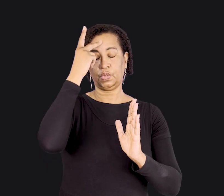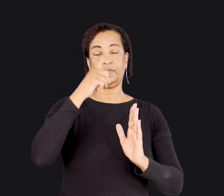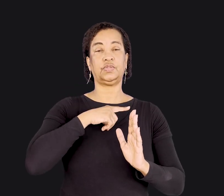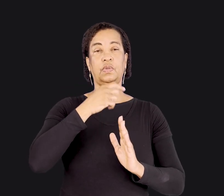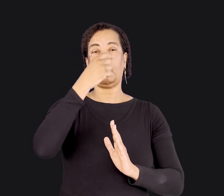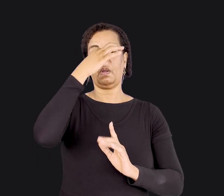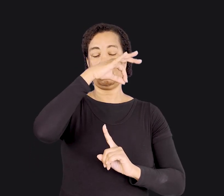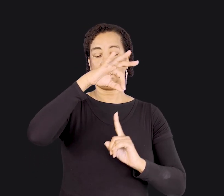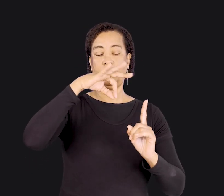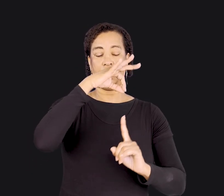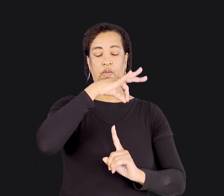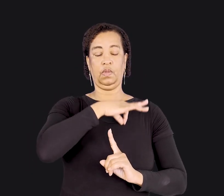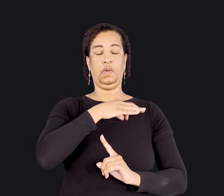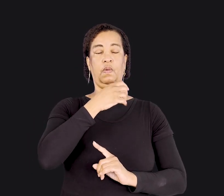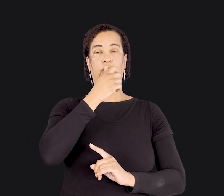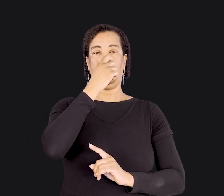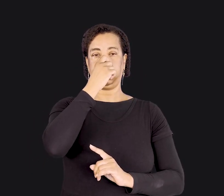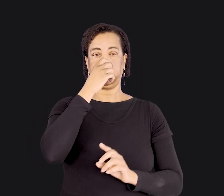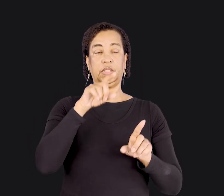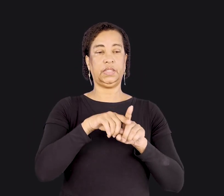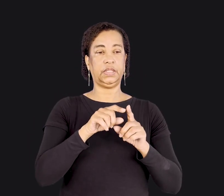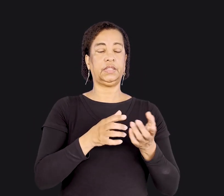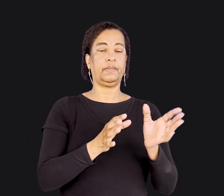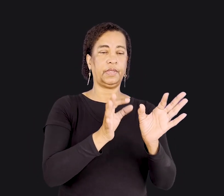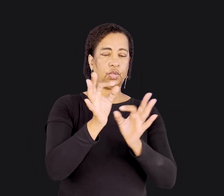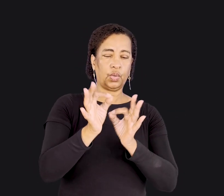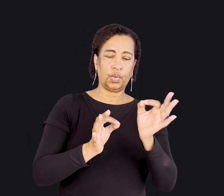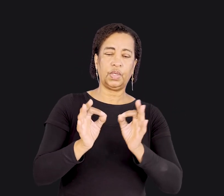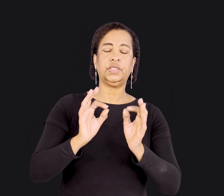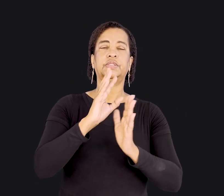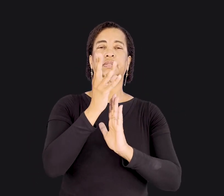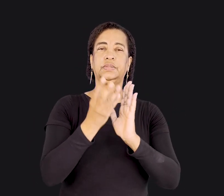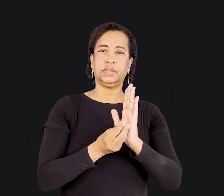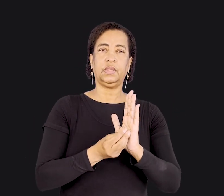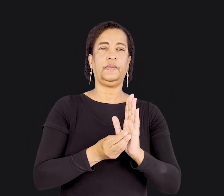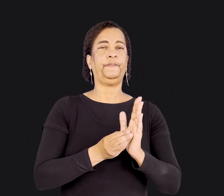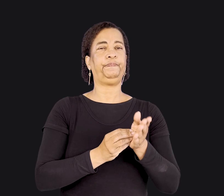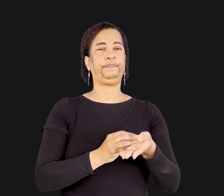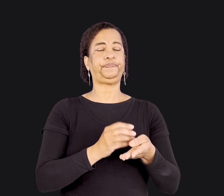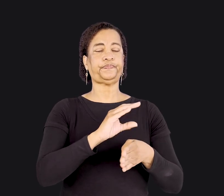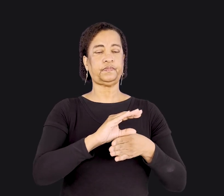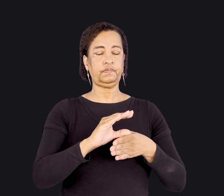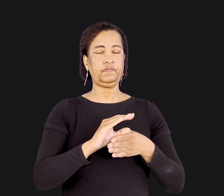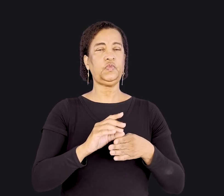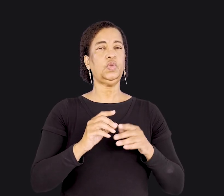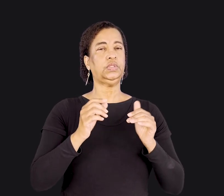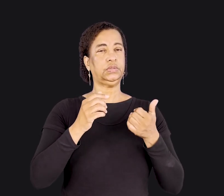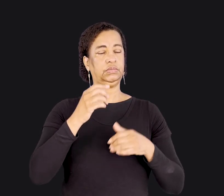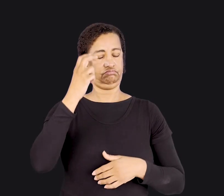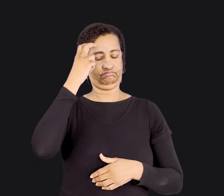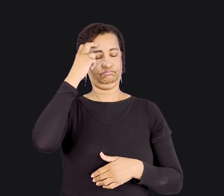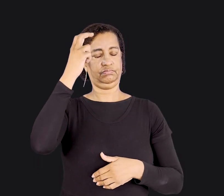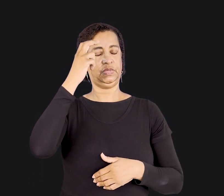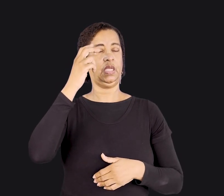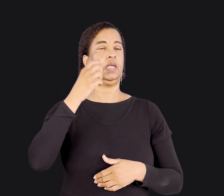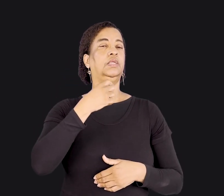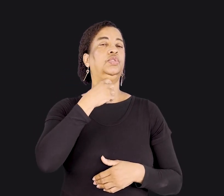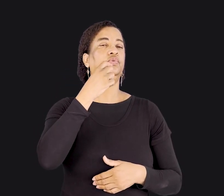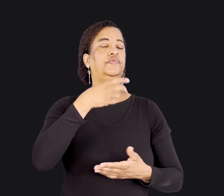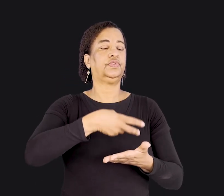também problemas referentes à ordem na igreja e os coríntios intelectuais duvidavam da ressurreição. Paulo inicia o